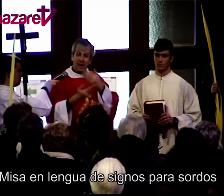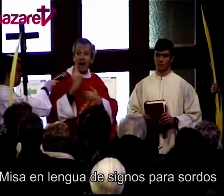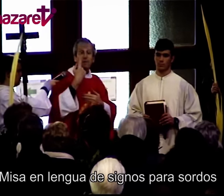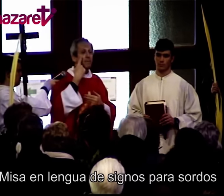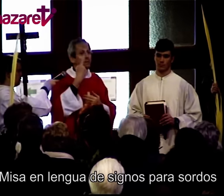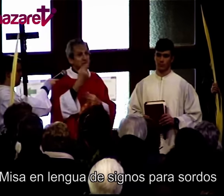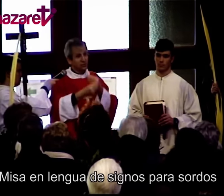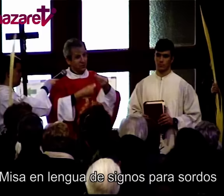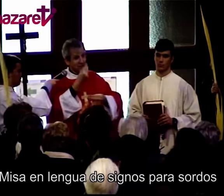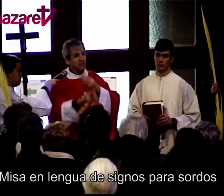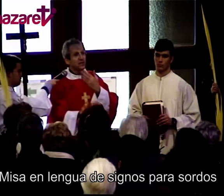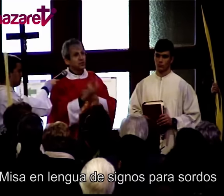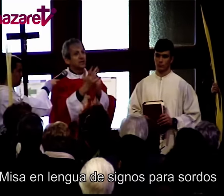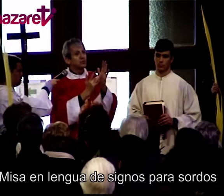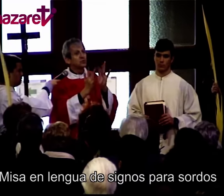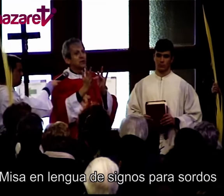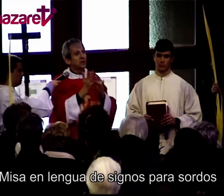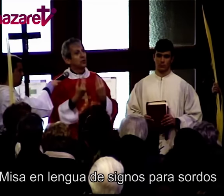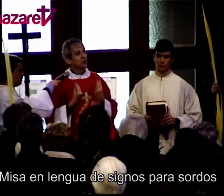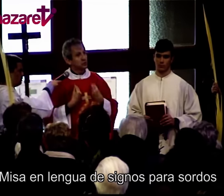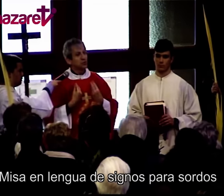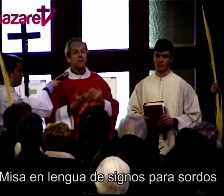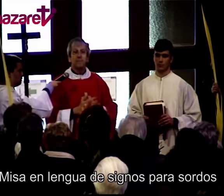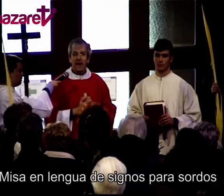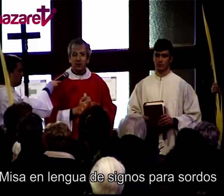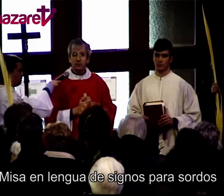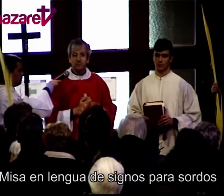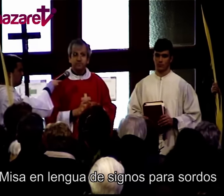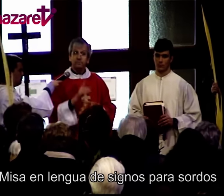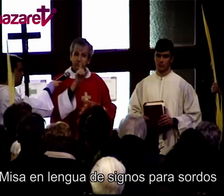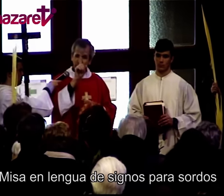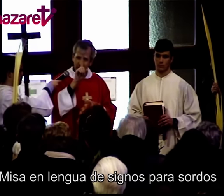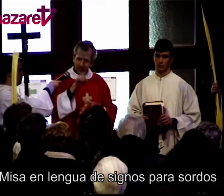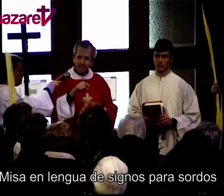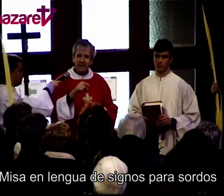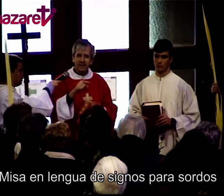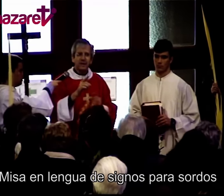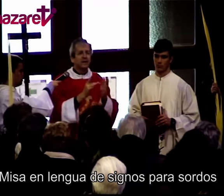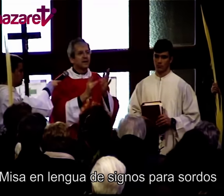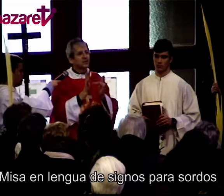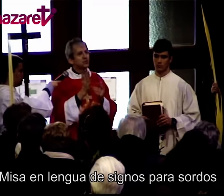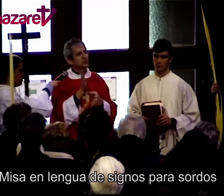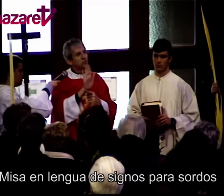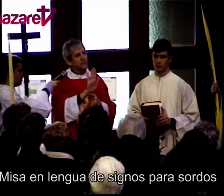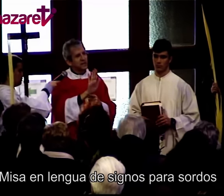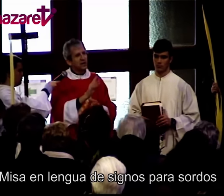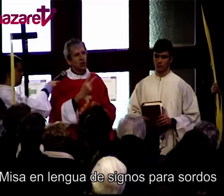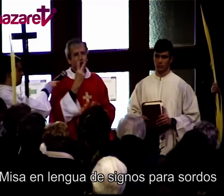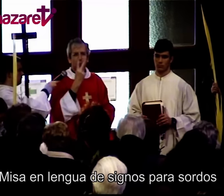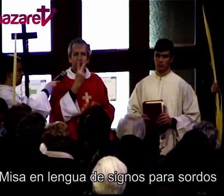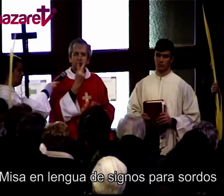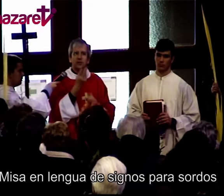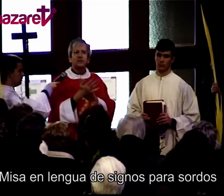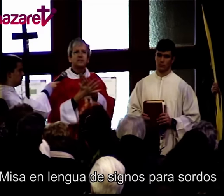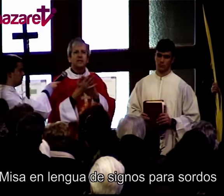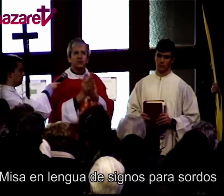que habían visto que había hecho Jesús con sus milagros. También Jesús nos muestra